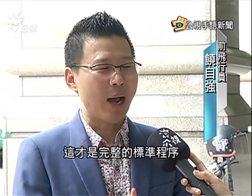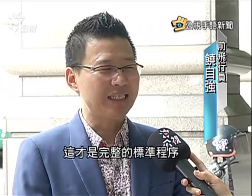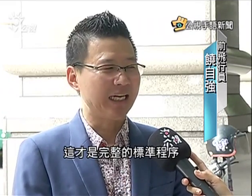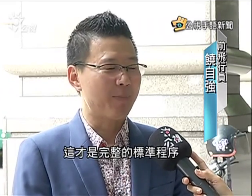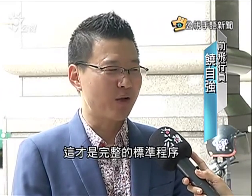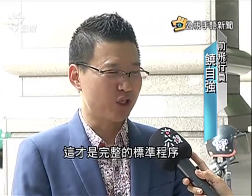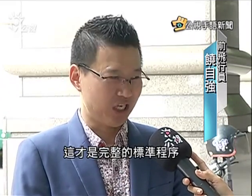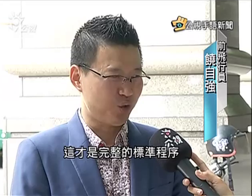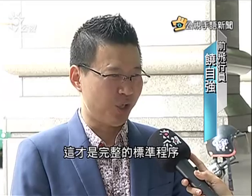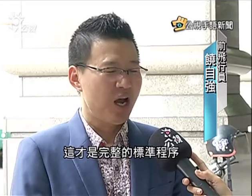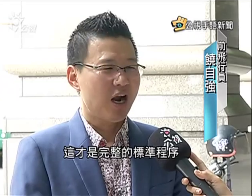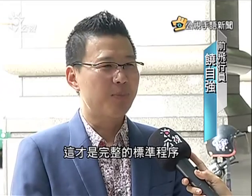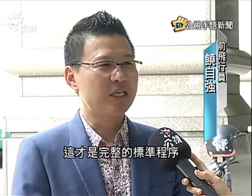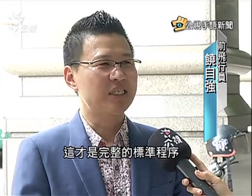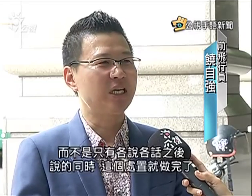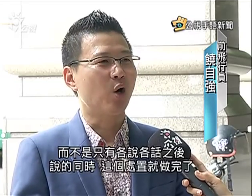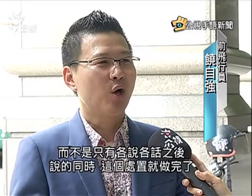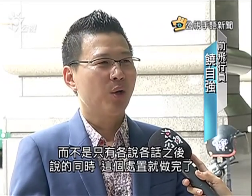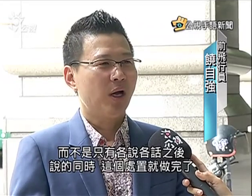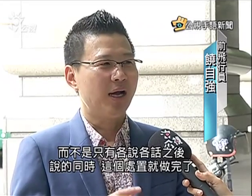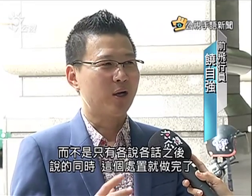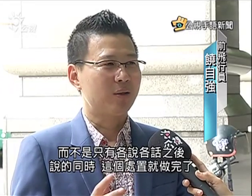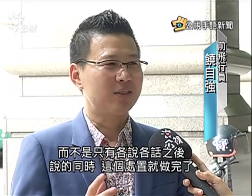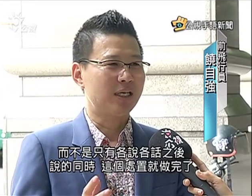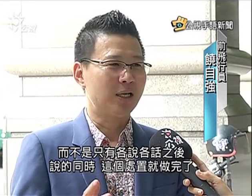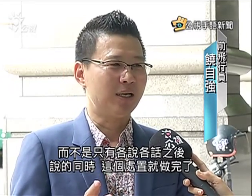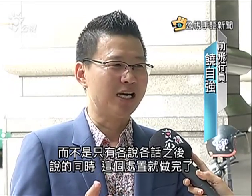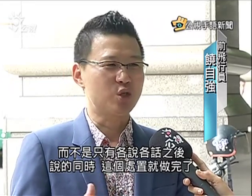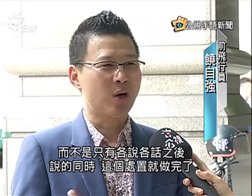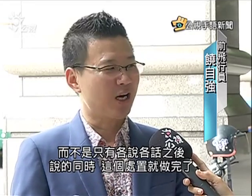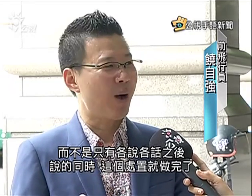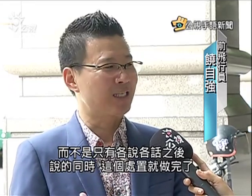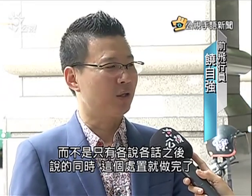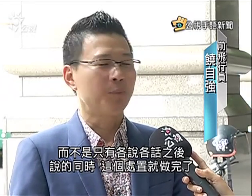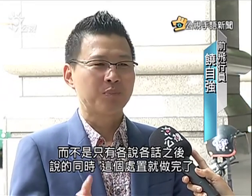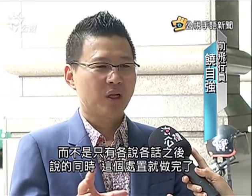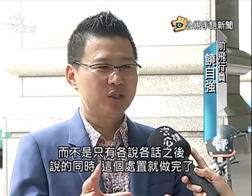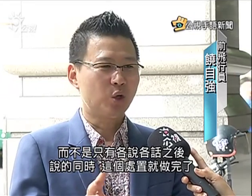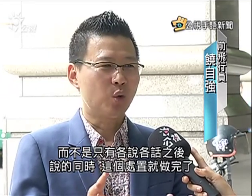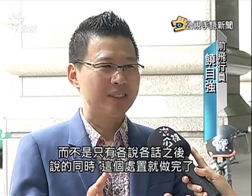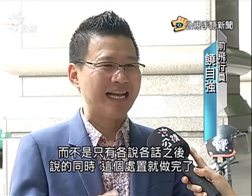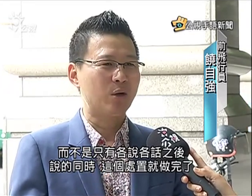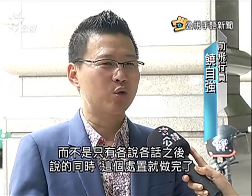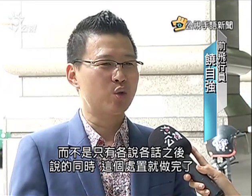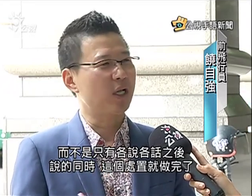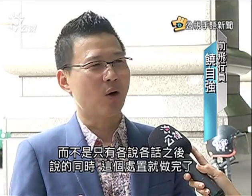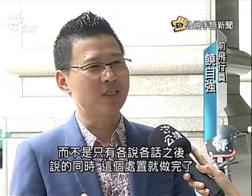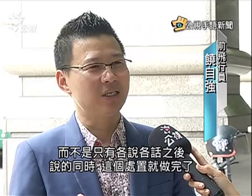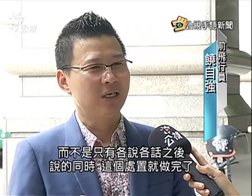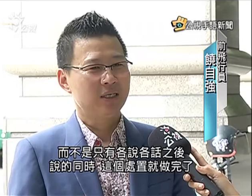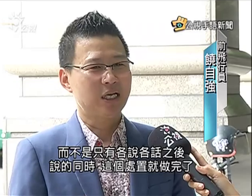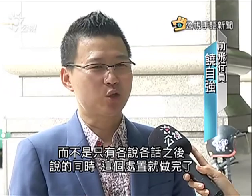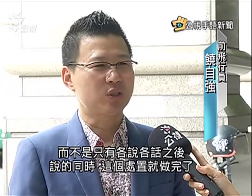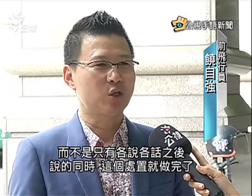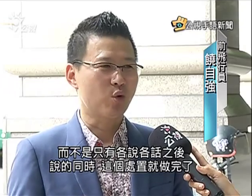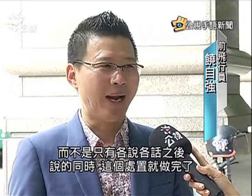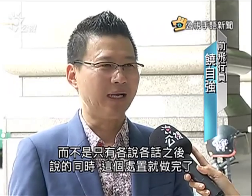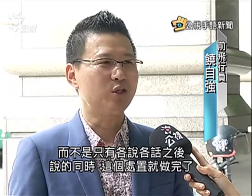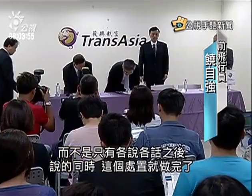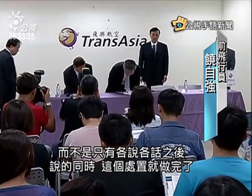整的一个标准程序，而不是只有这个各说各话之后，就在说的同时，这个处置就做完了。